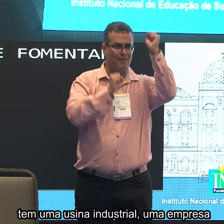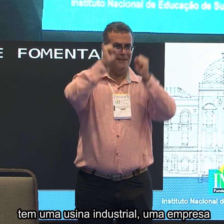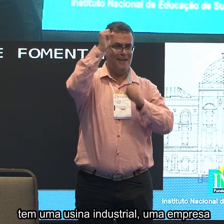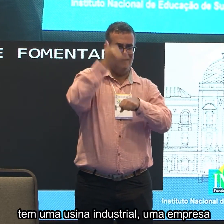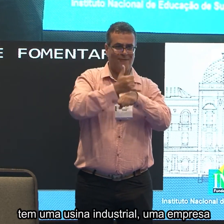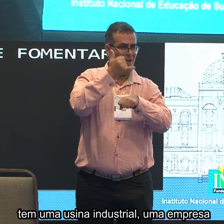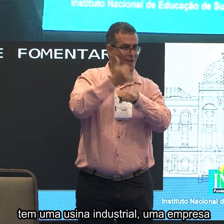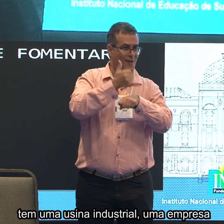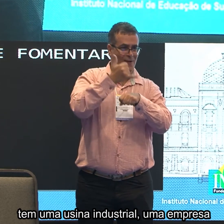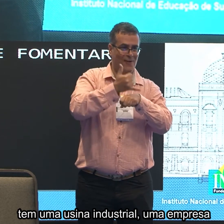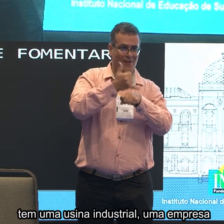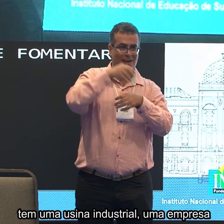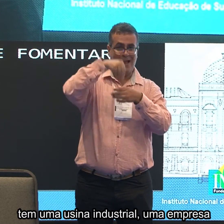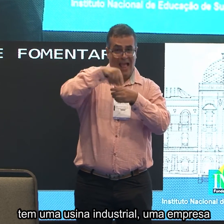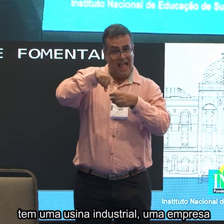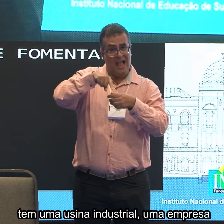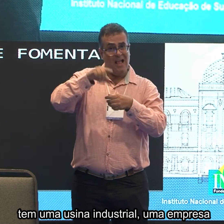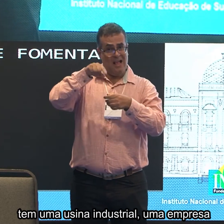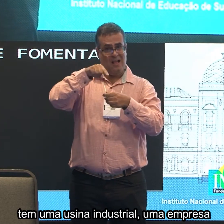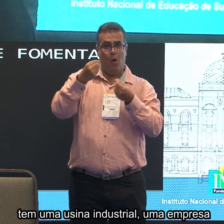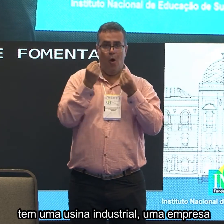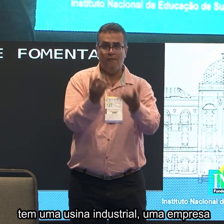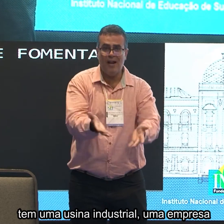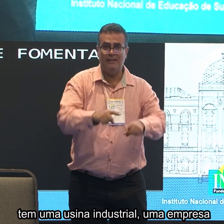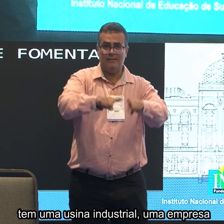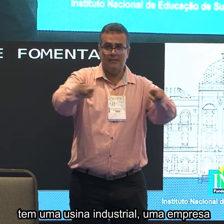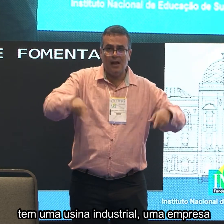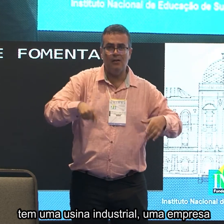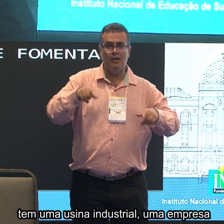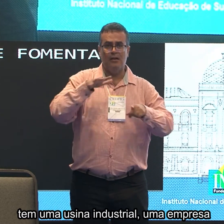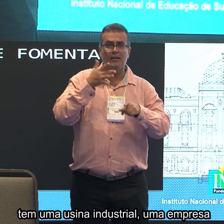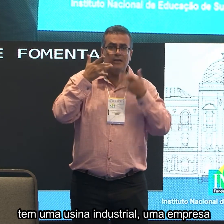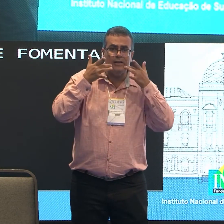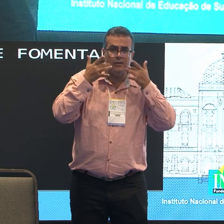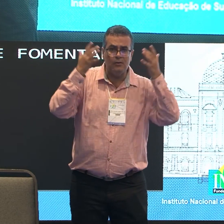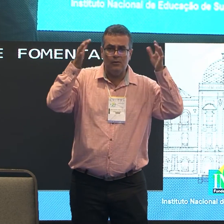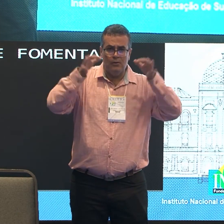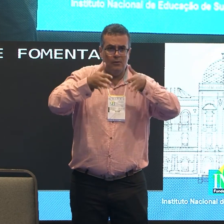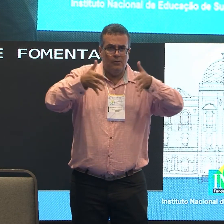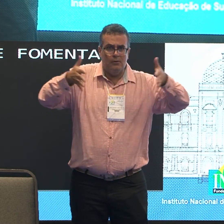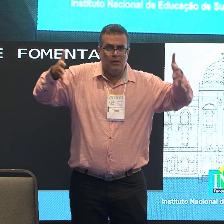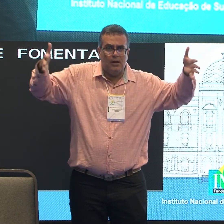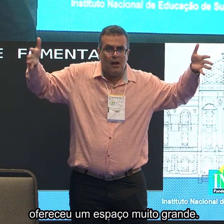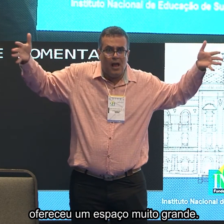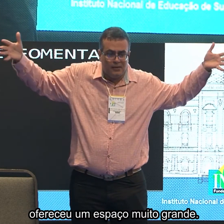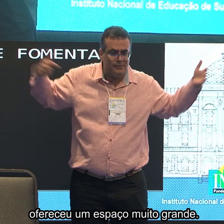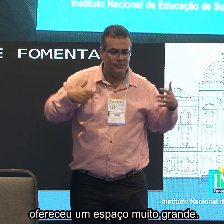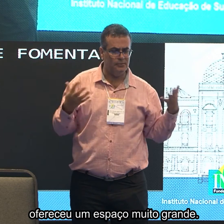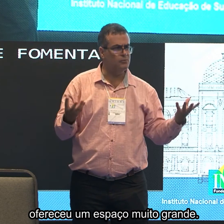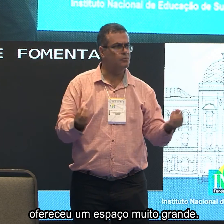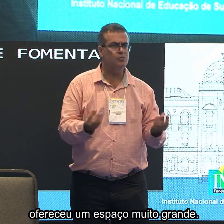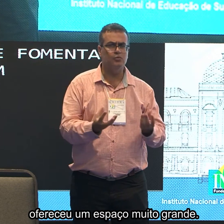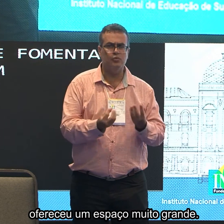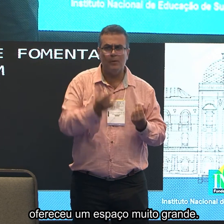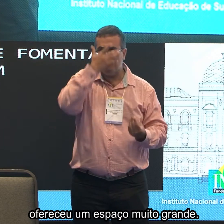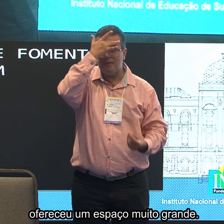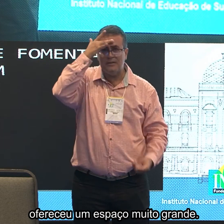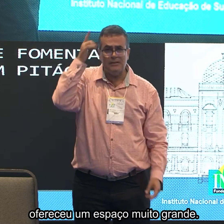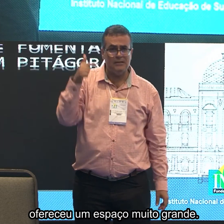tem uma usina industrial lá, uma empresa que ofereceu um espaço